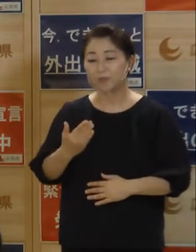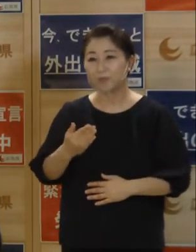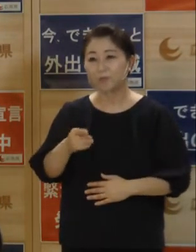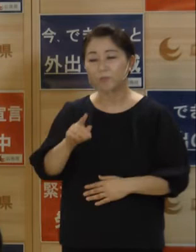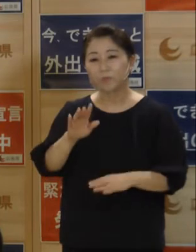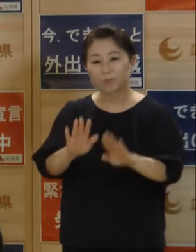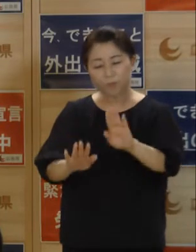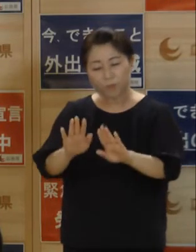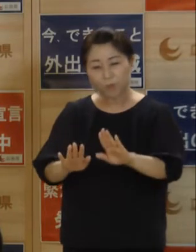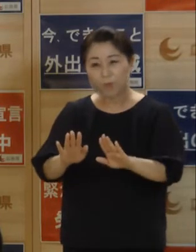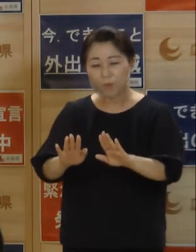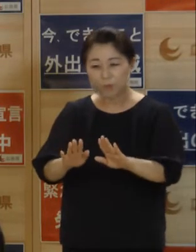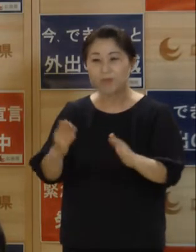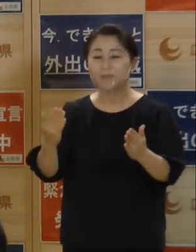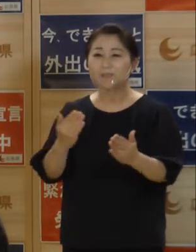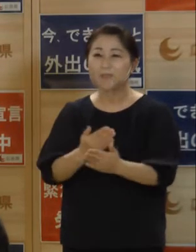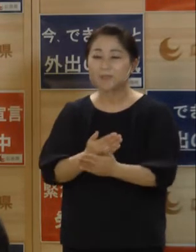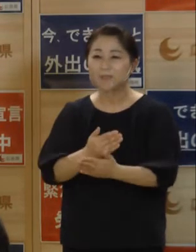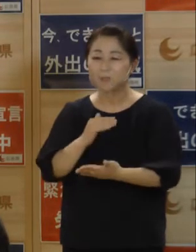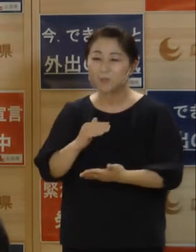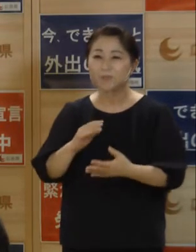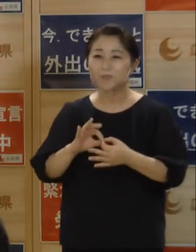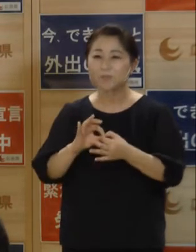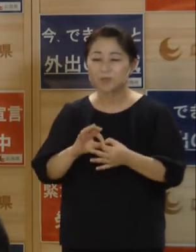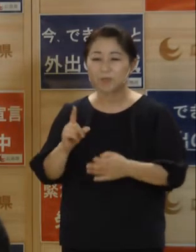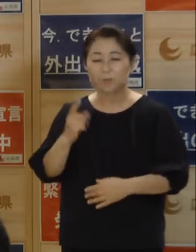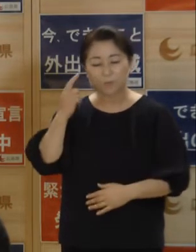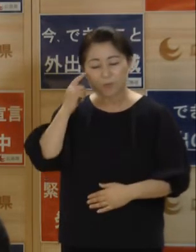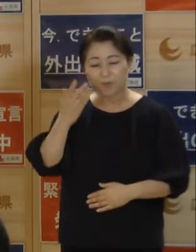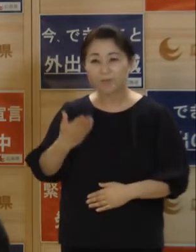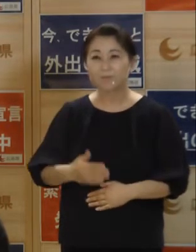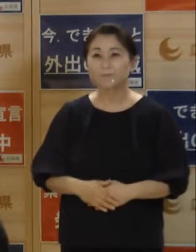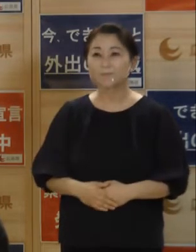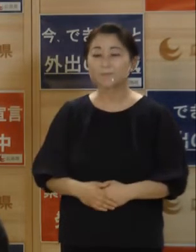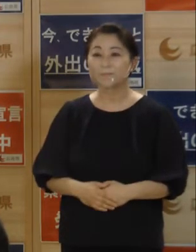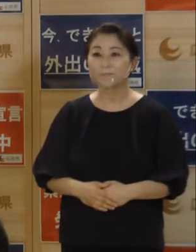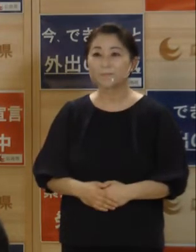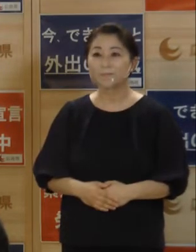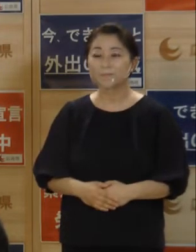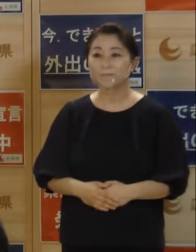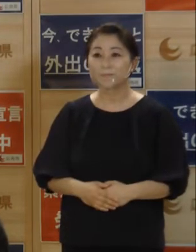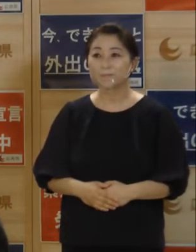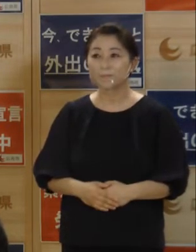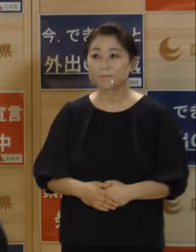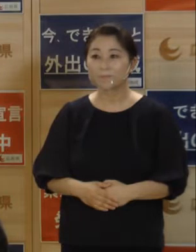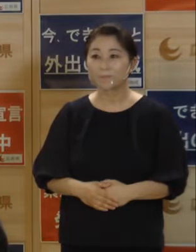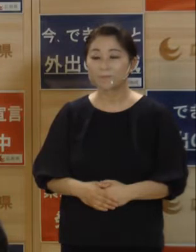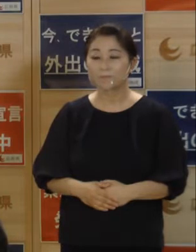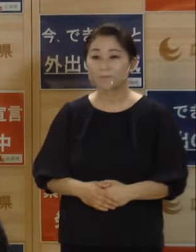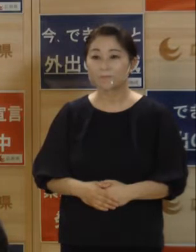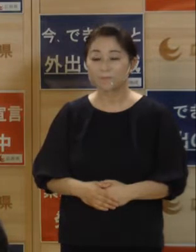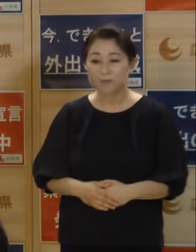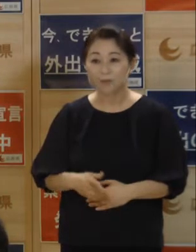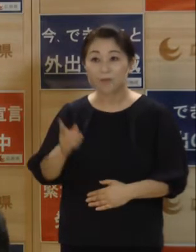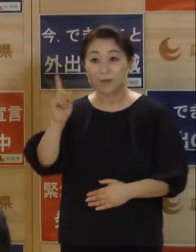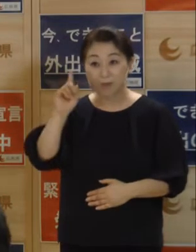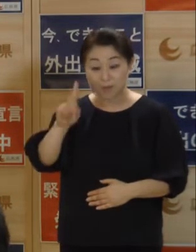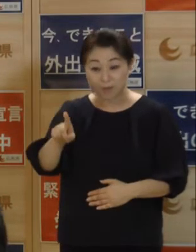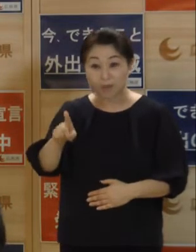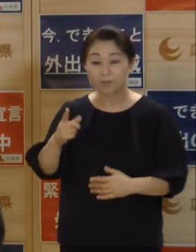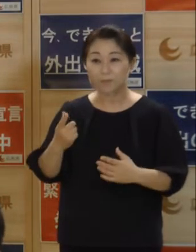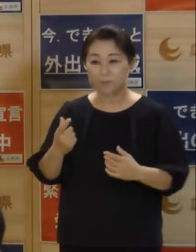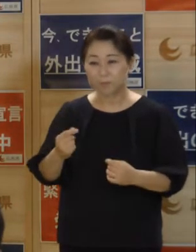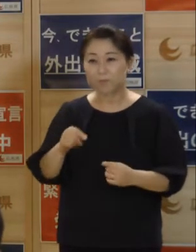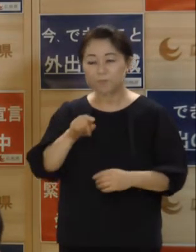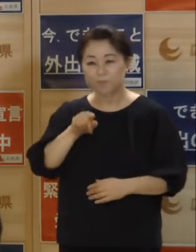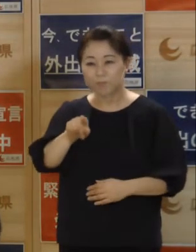その状況に至った点についてはどのように受け止めていますか。明日にでもその命